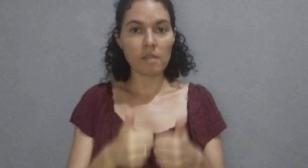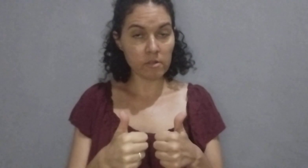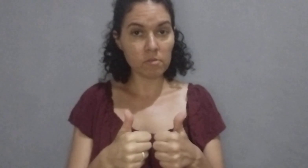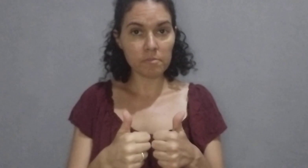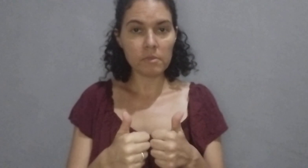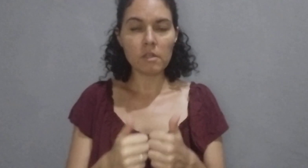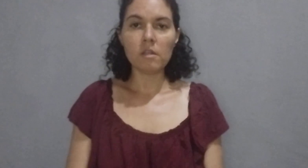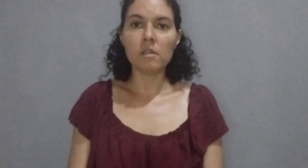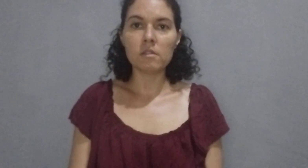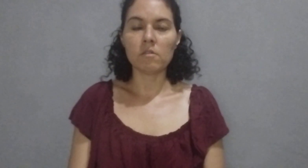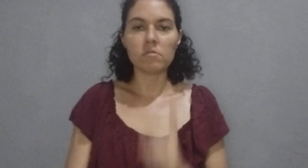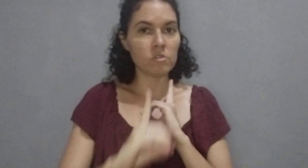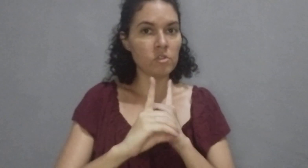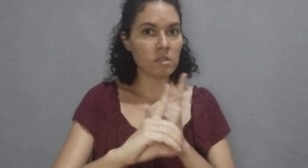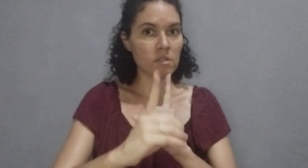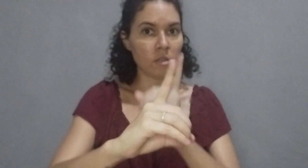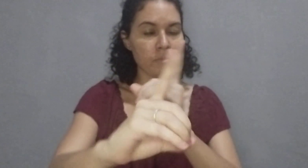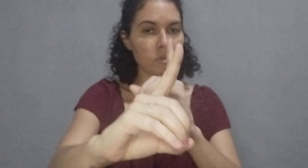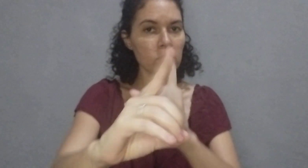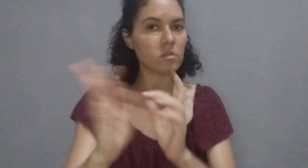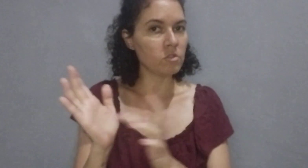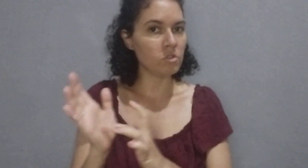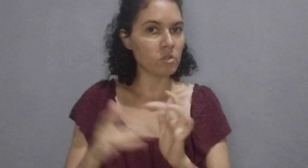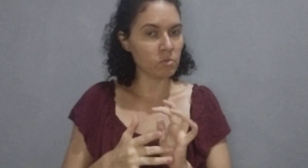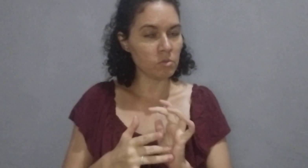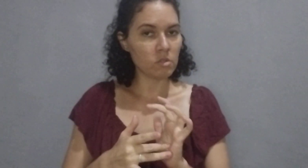Certo? Então, discípulos de Jesus,